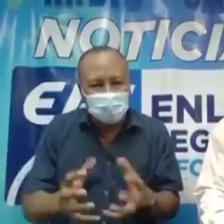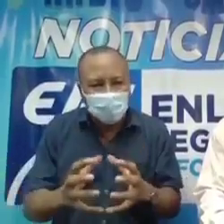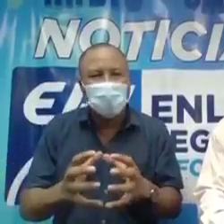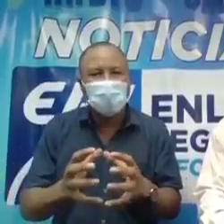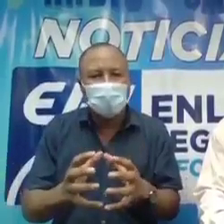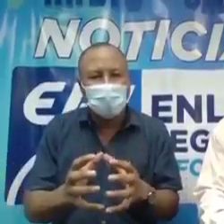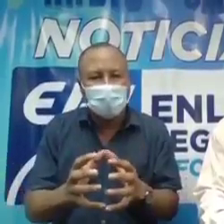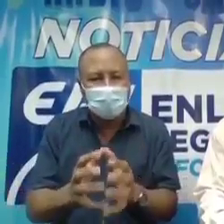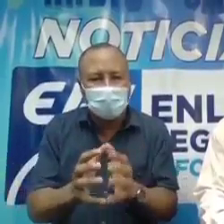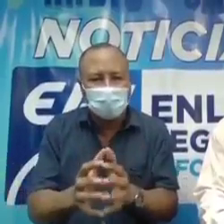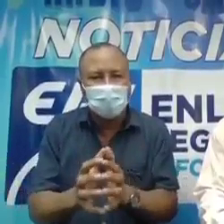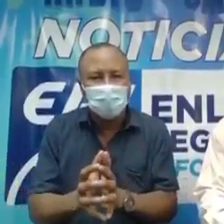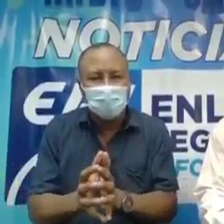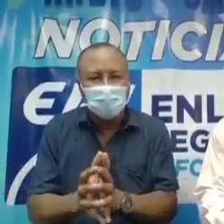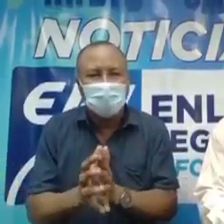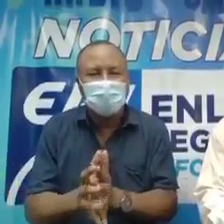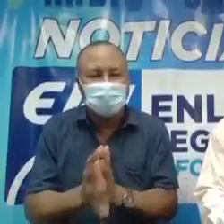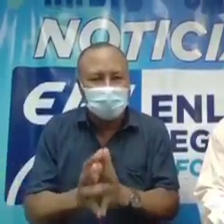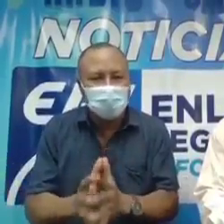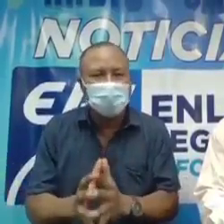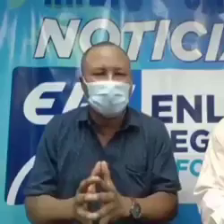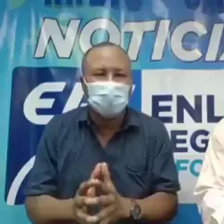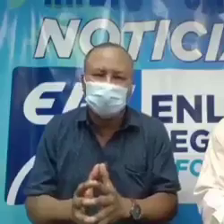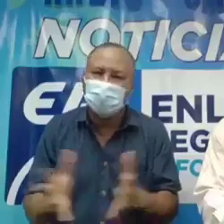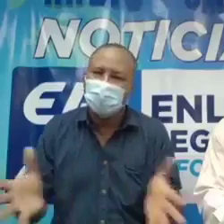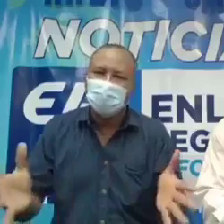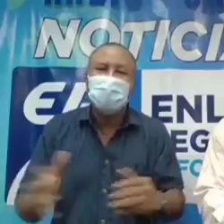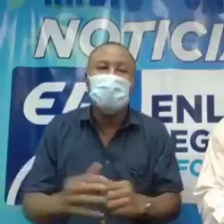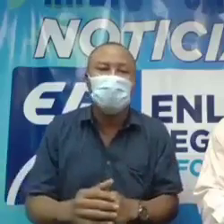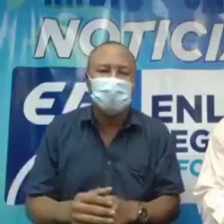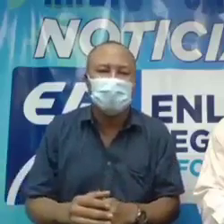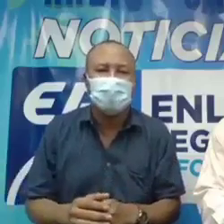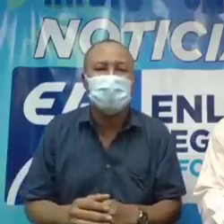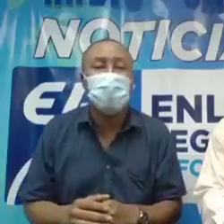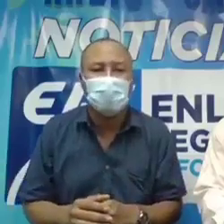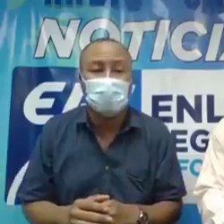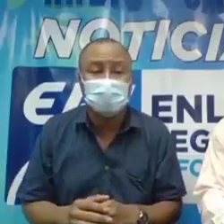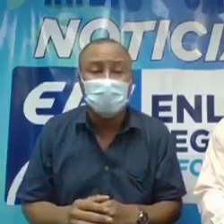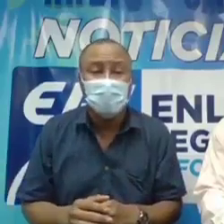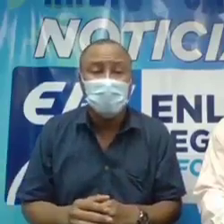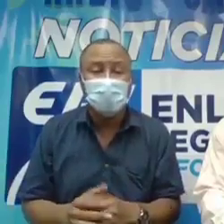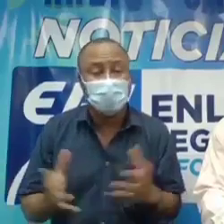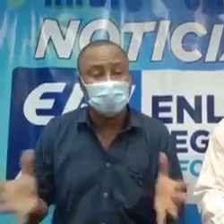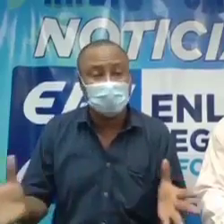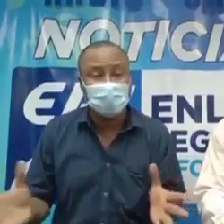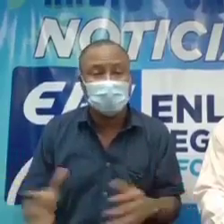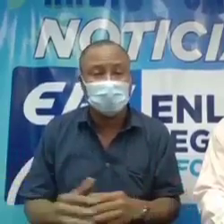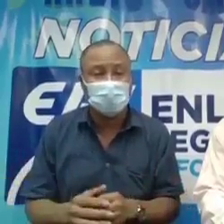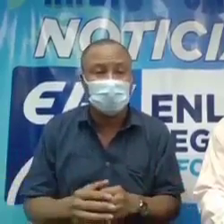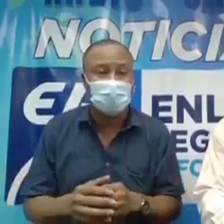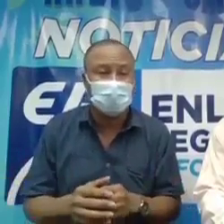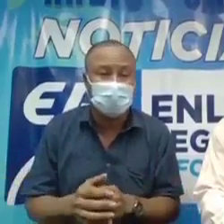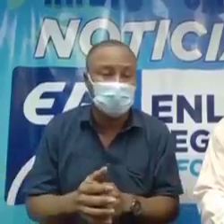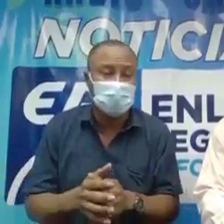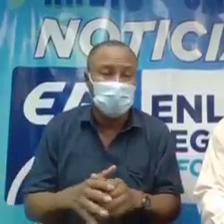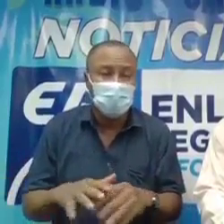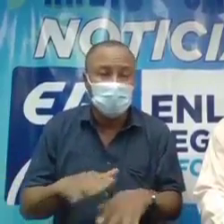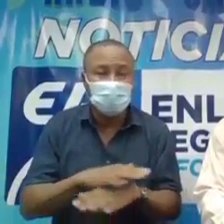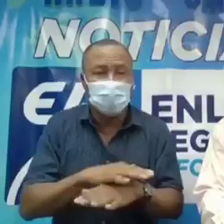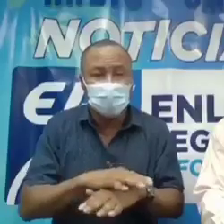órgano llamado a proteger los recursos involucrados en este tipo de cosas, por contratos,